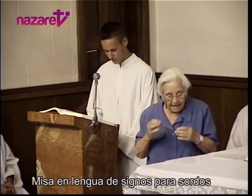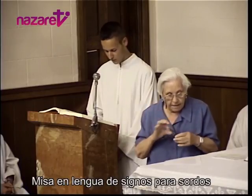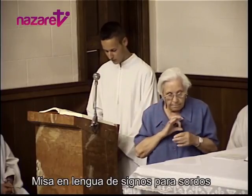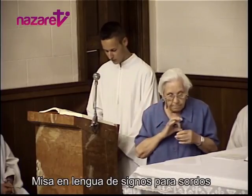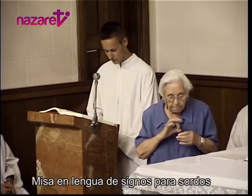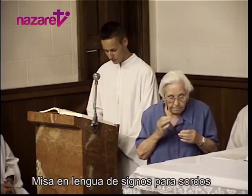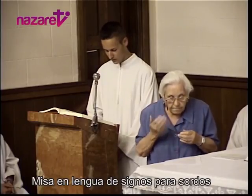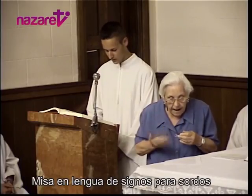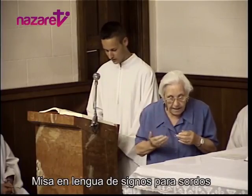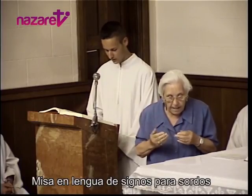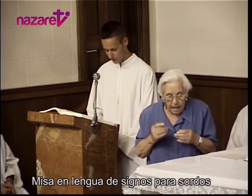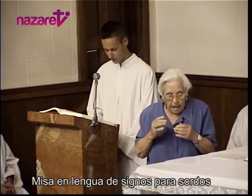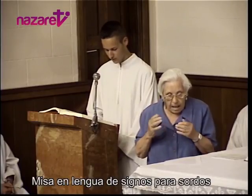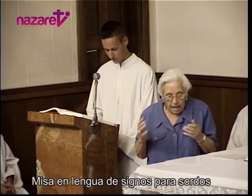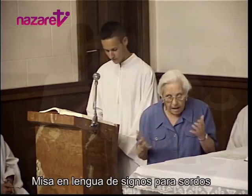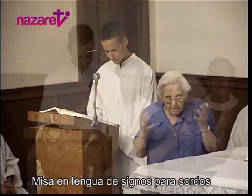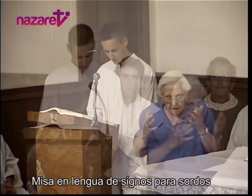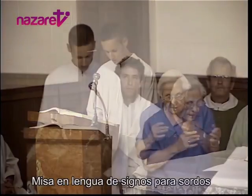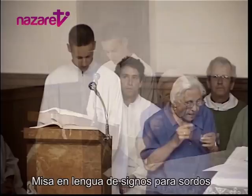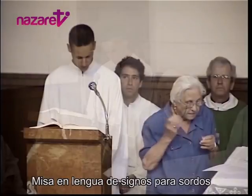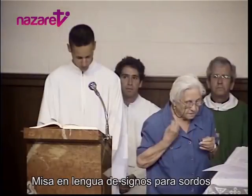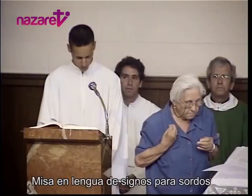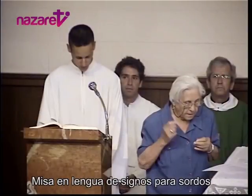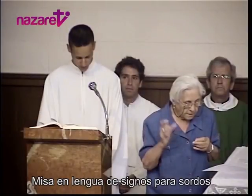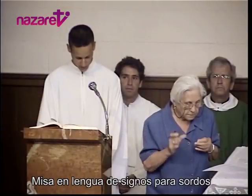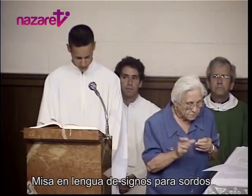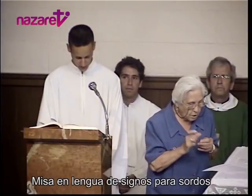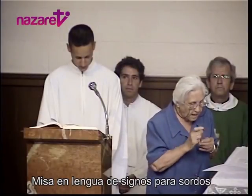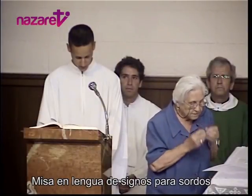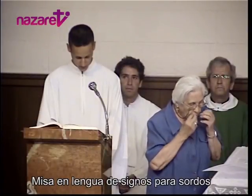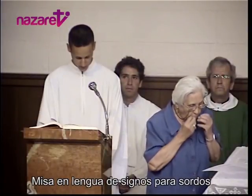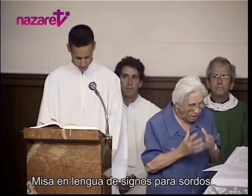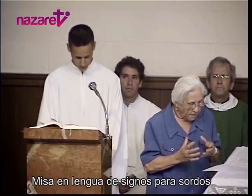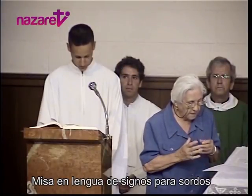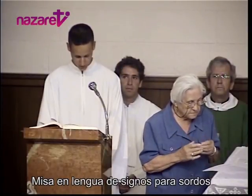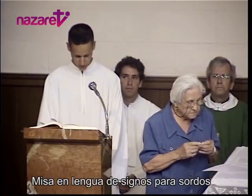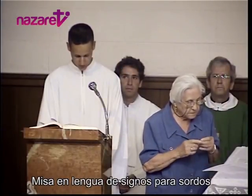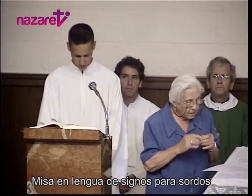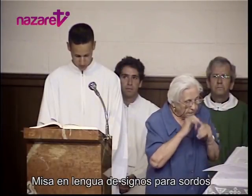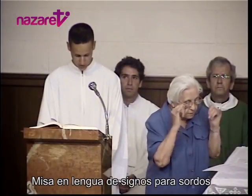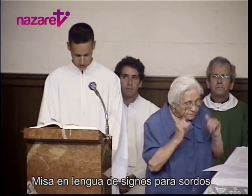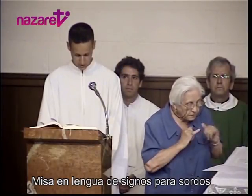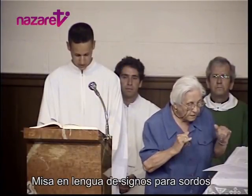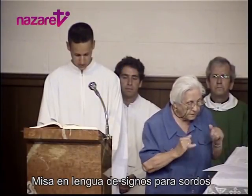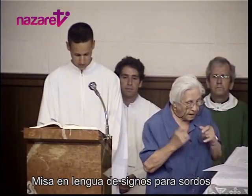cuyo Dios es el Señor, el pueblo que Él se escogió como heredad.